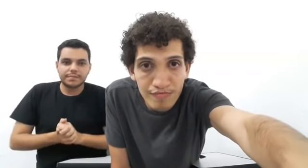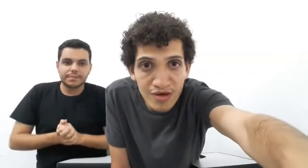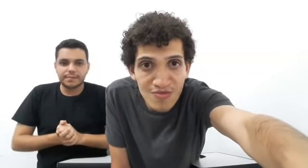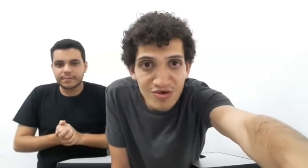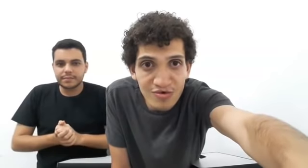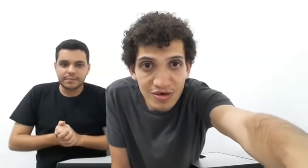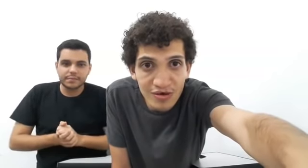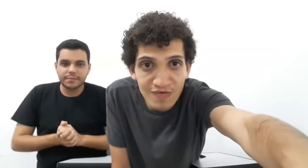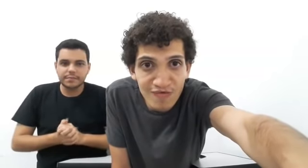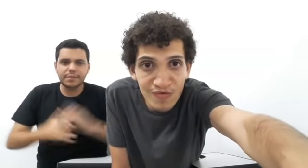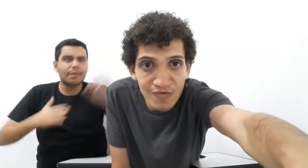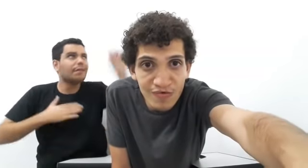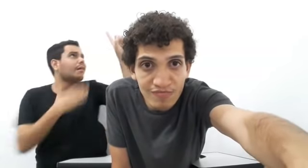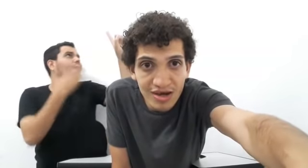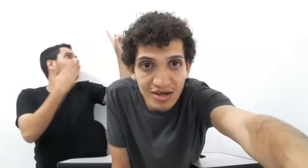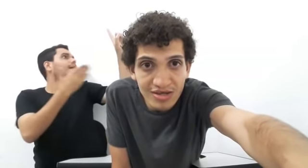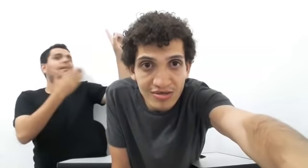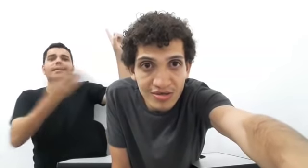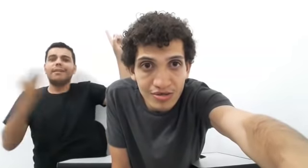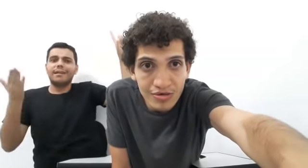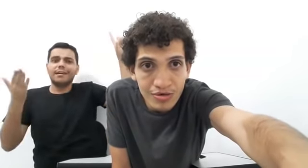Meu Deus. Pera aí.